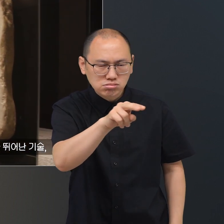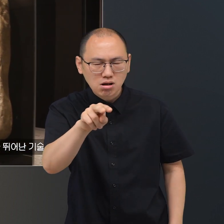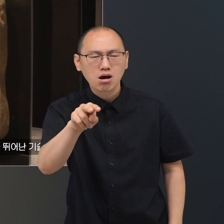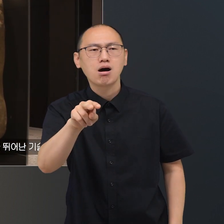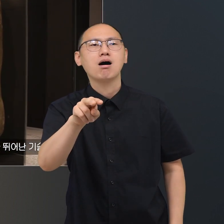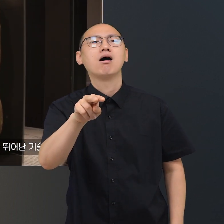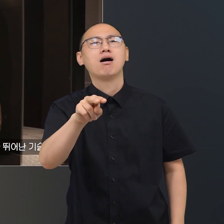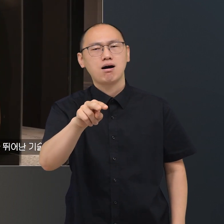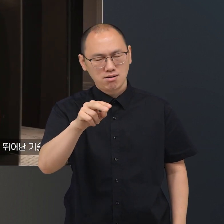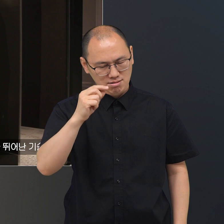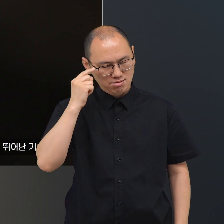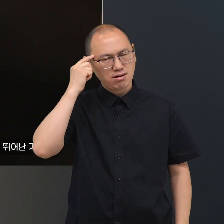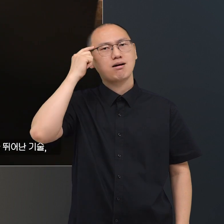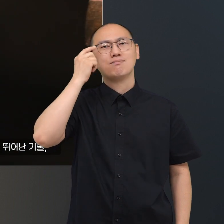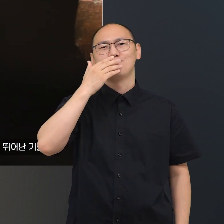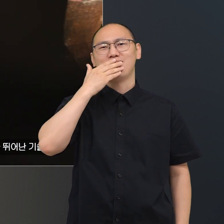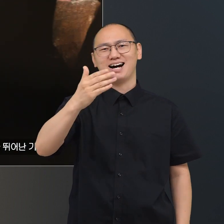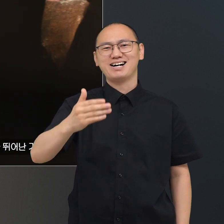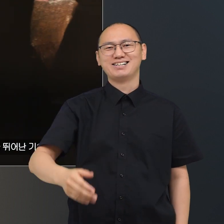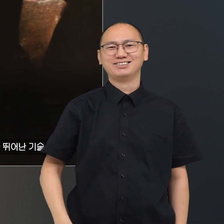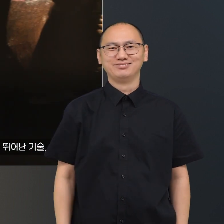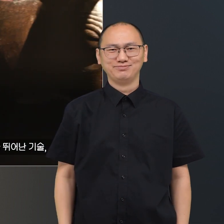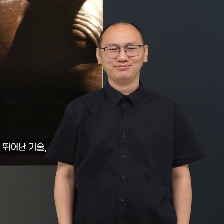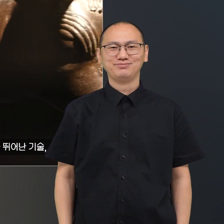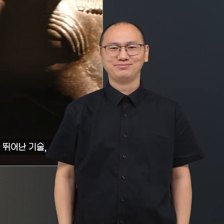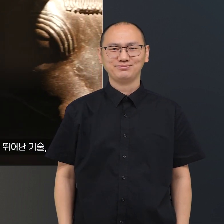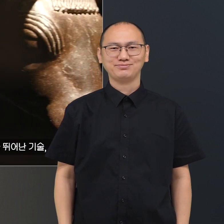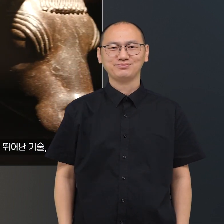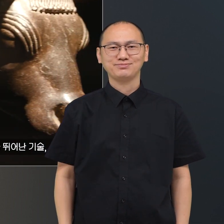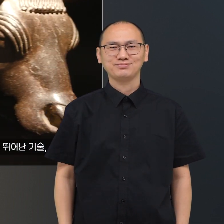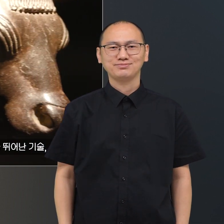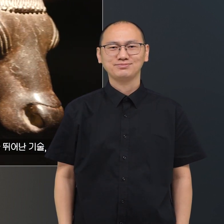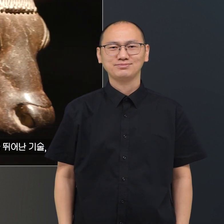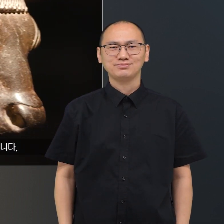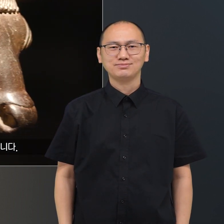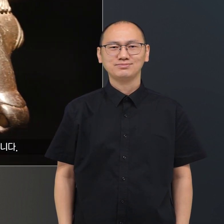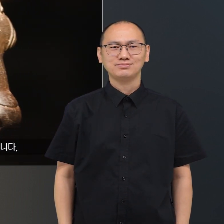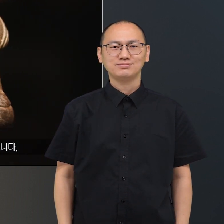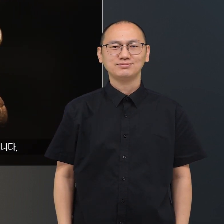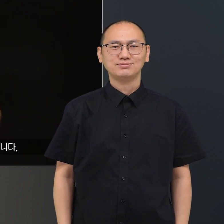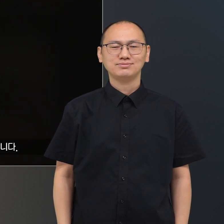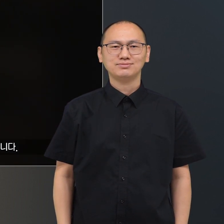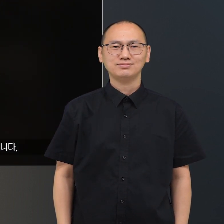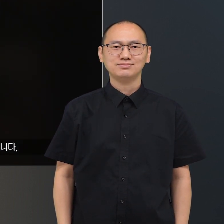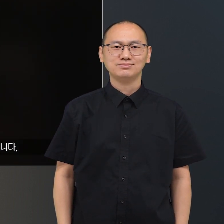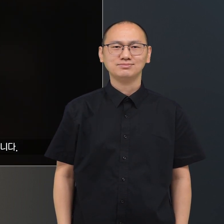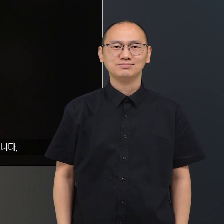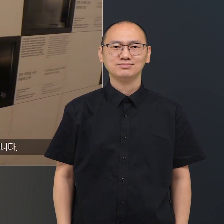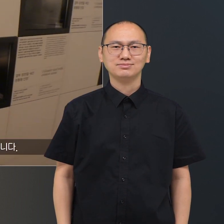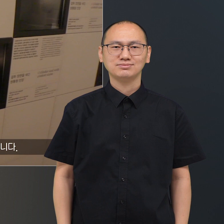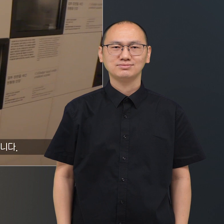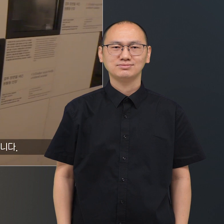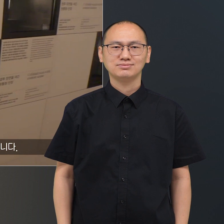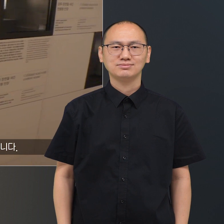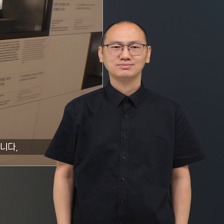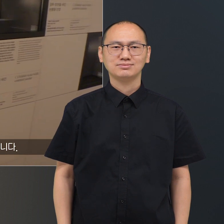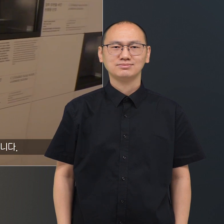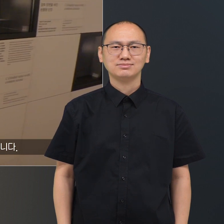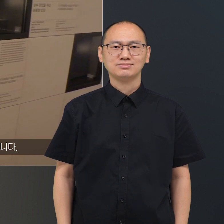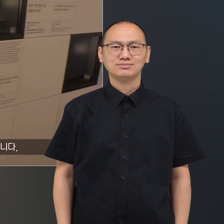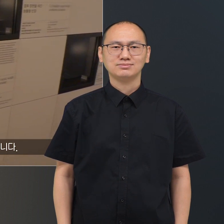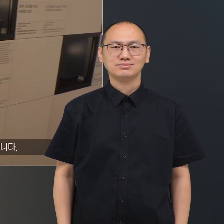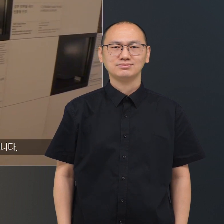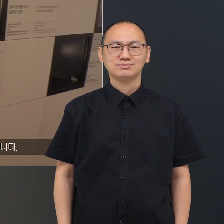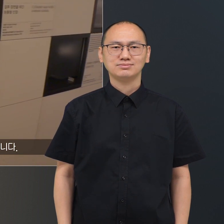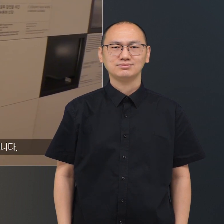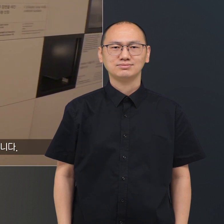메소포타미아인의 문화적 혁신과 뛰어난 기술 그리고 그들이 남긴 생각을 돌아보는